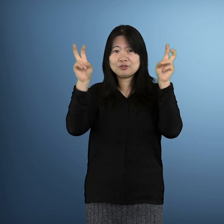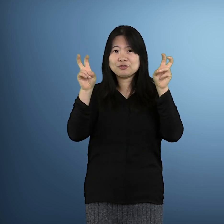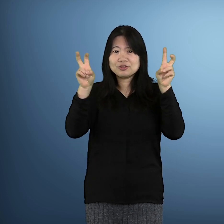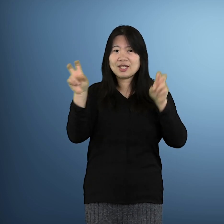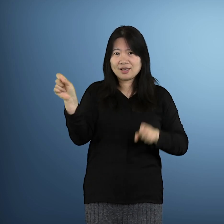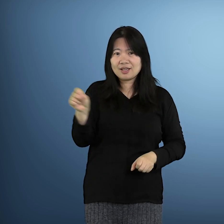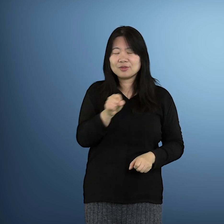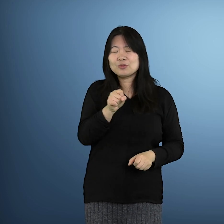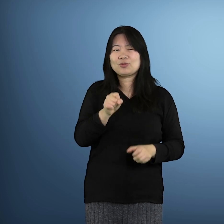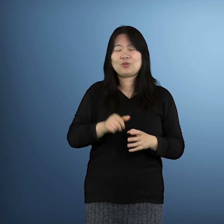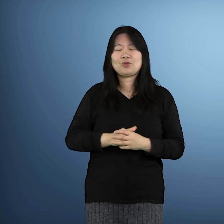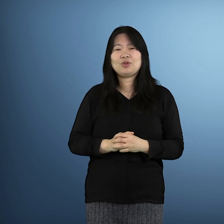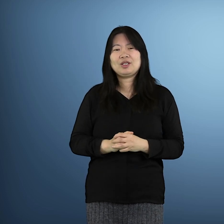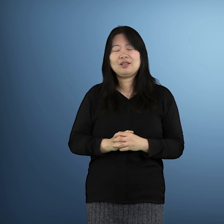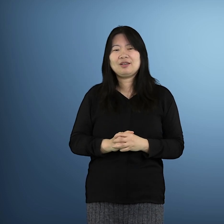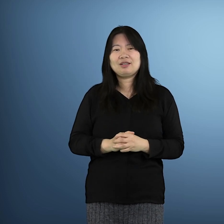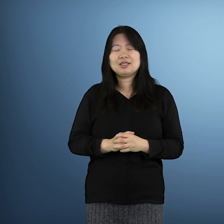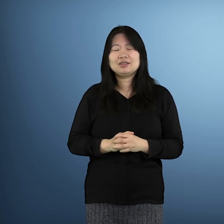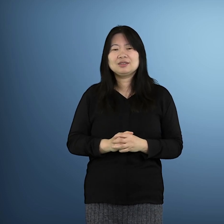주제도